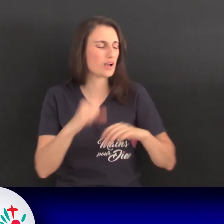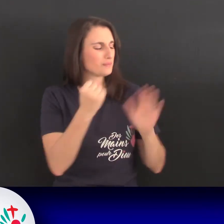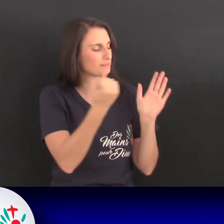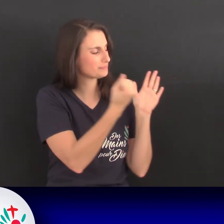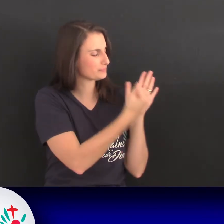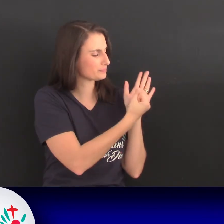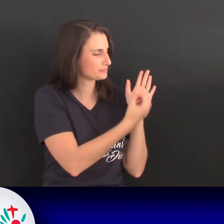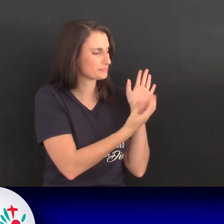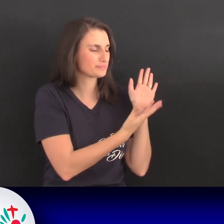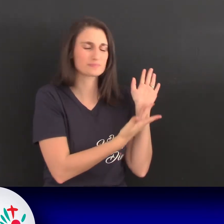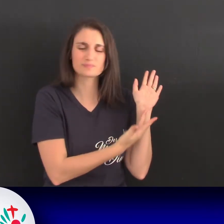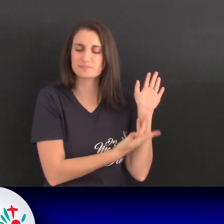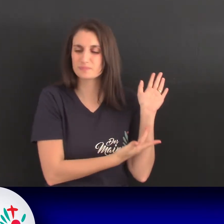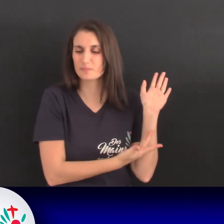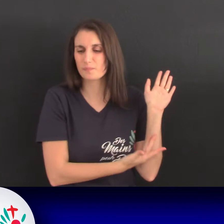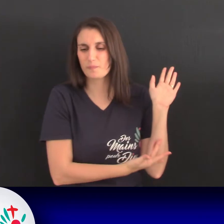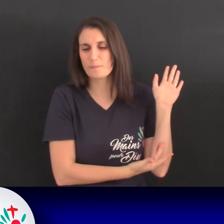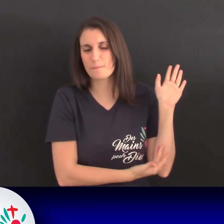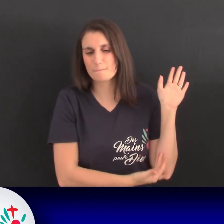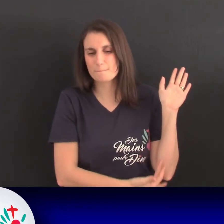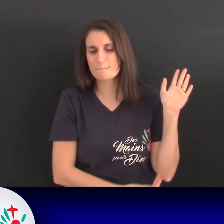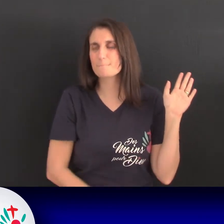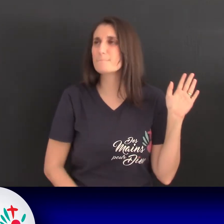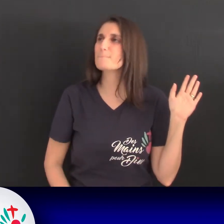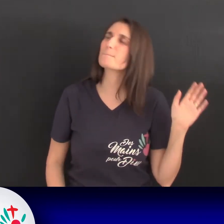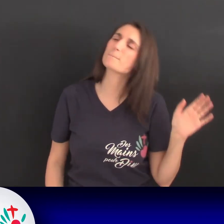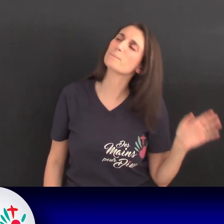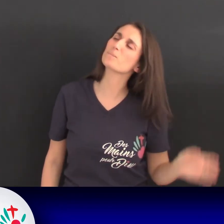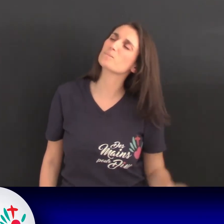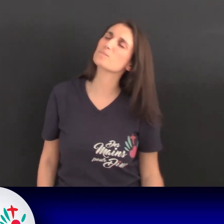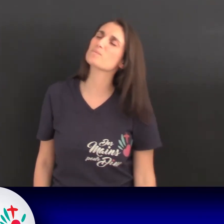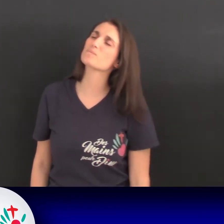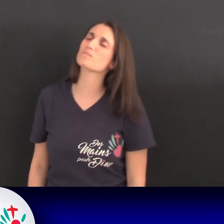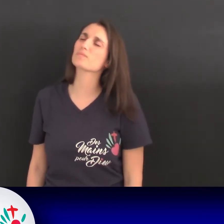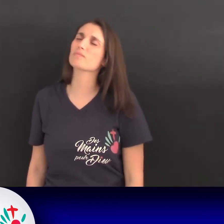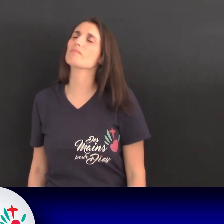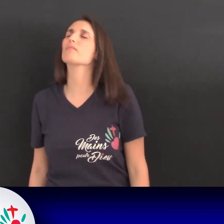que tu as subi.